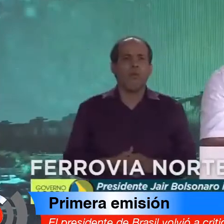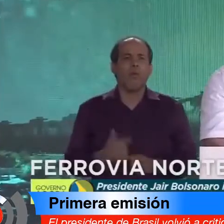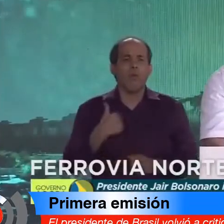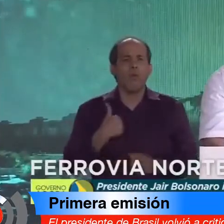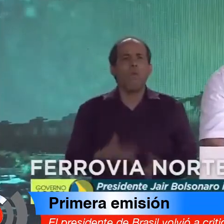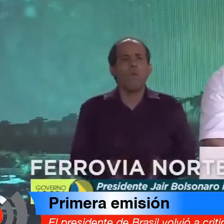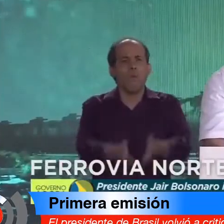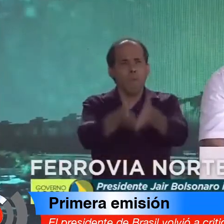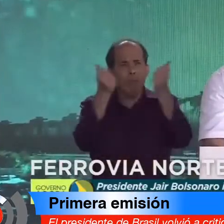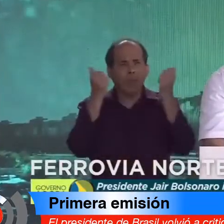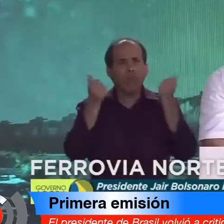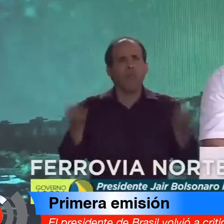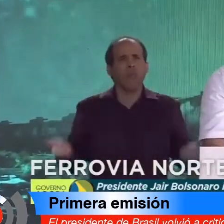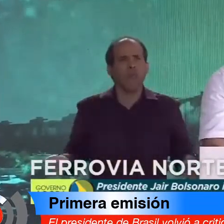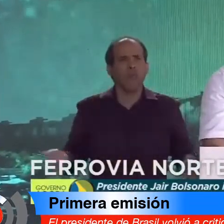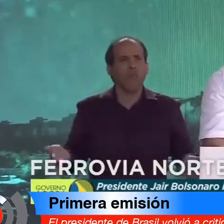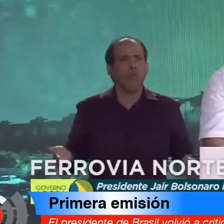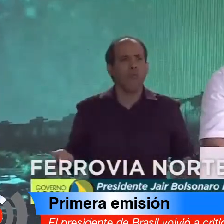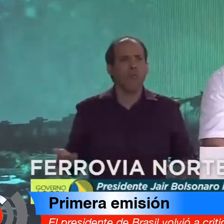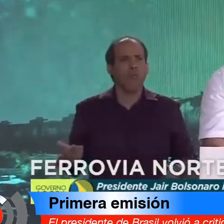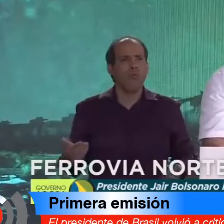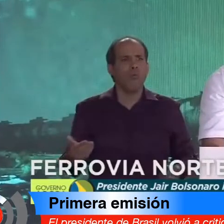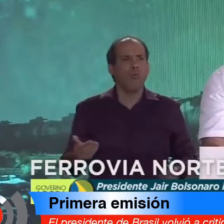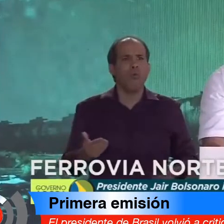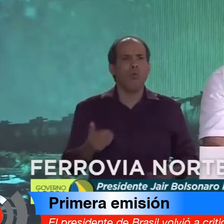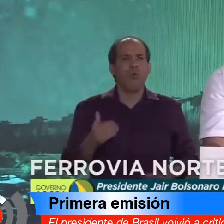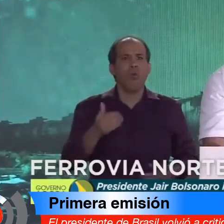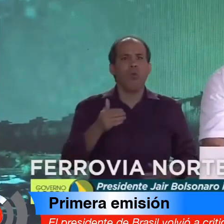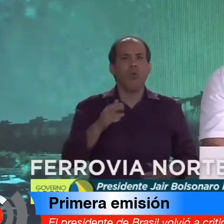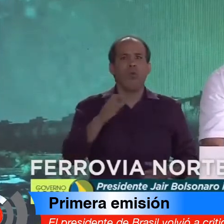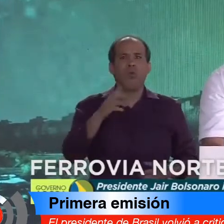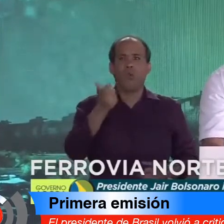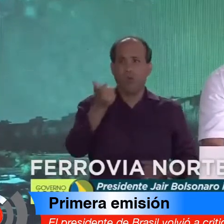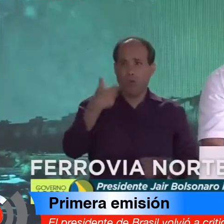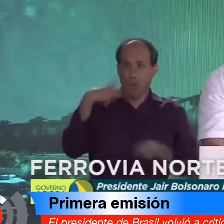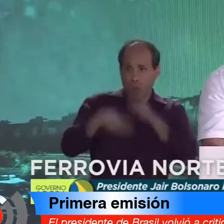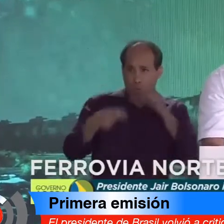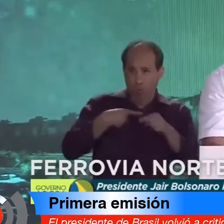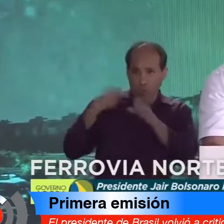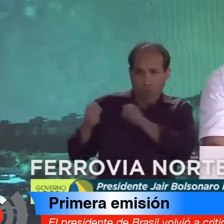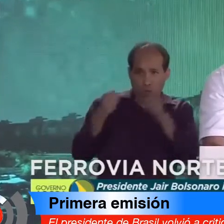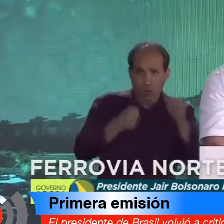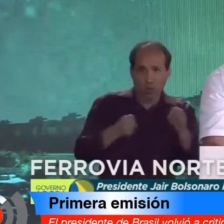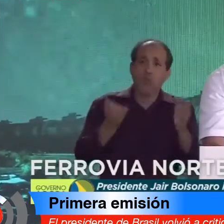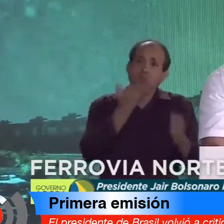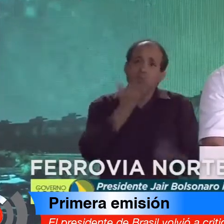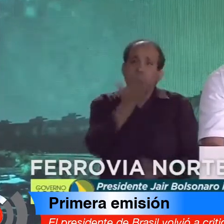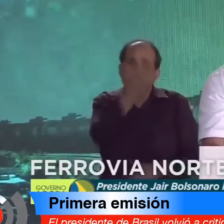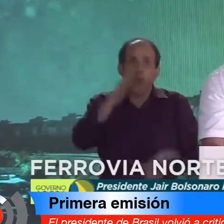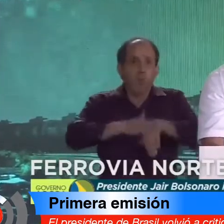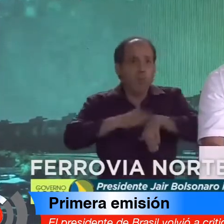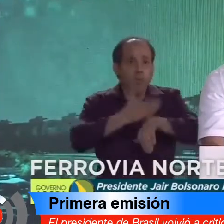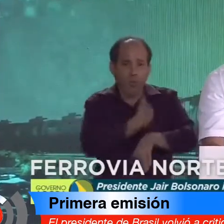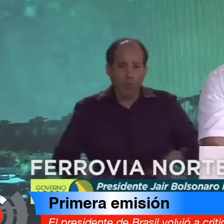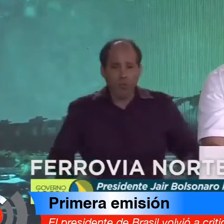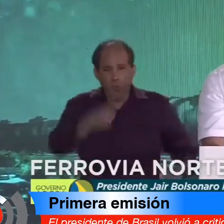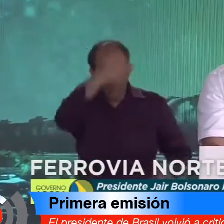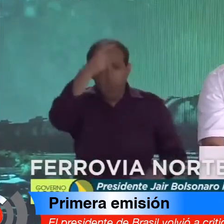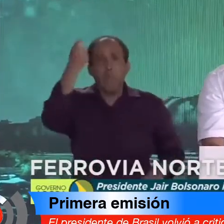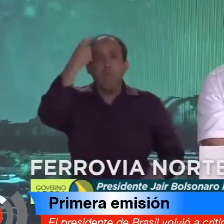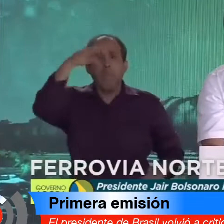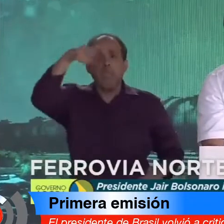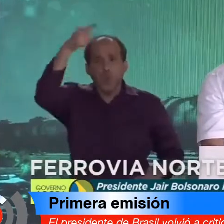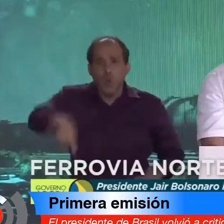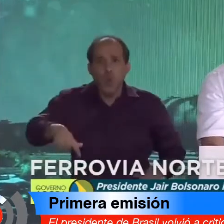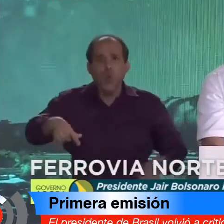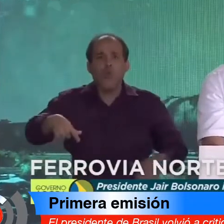apelo aquí, ya que fue mi castrada autoridad, para gobernadores y prefeitos, repense a política